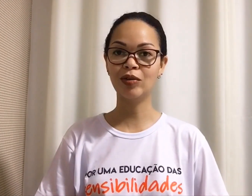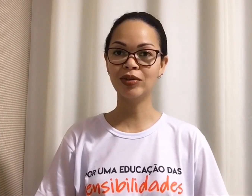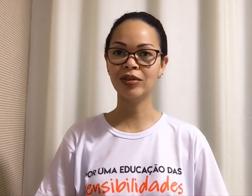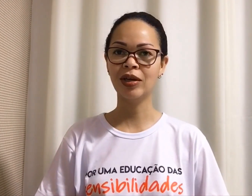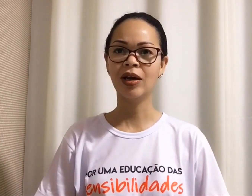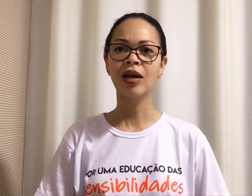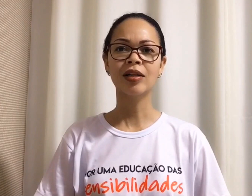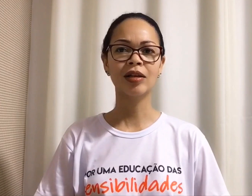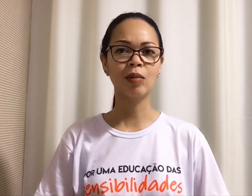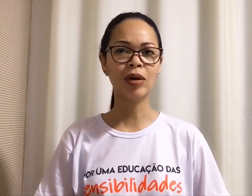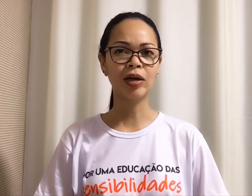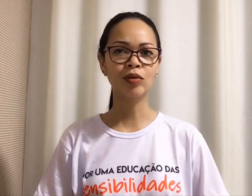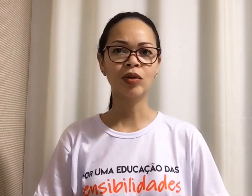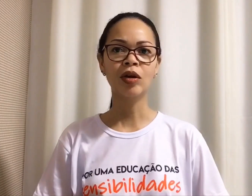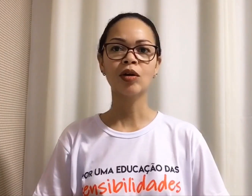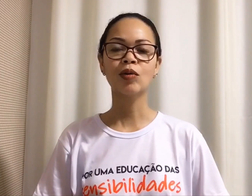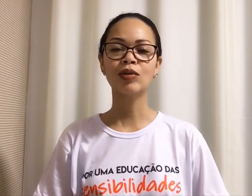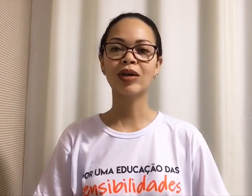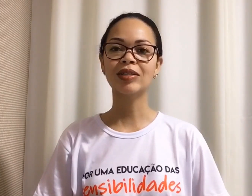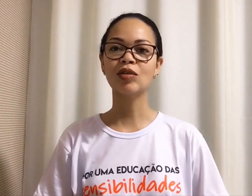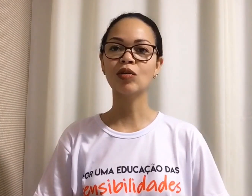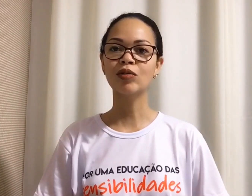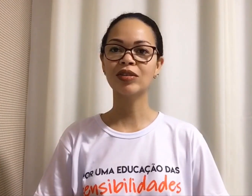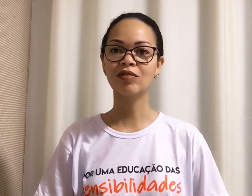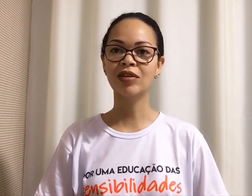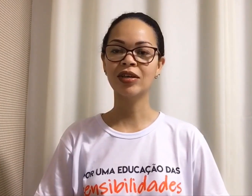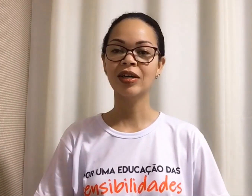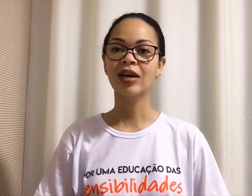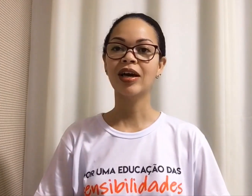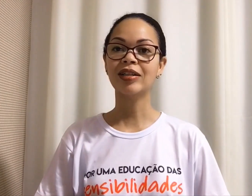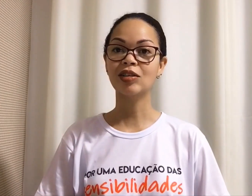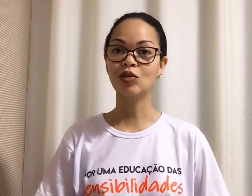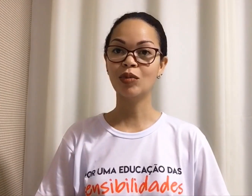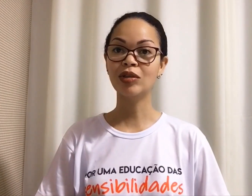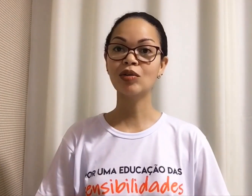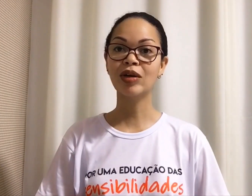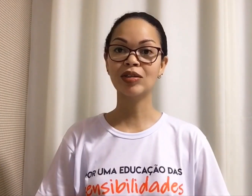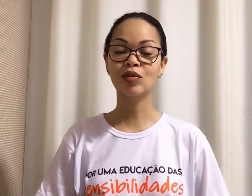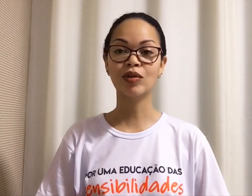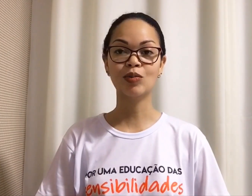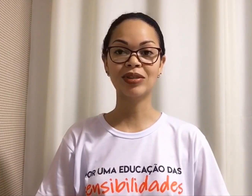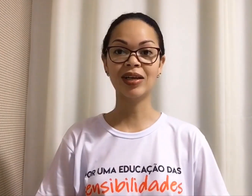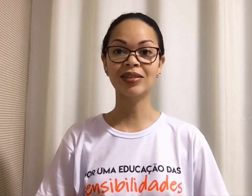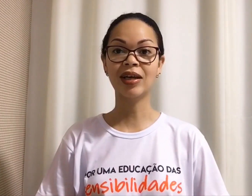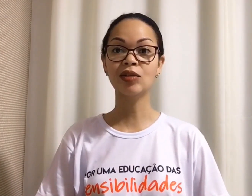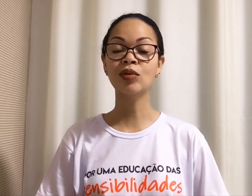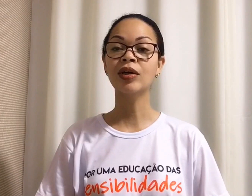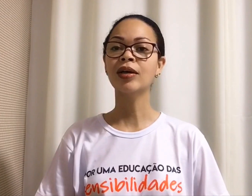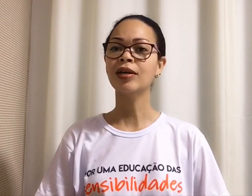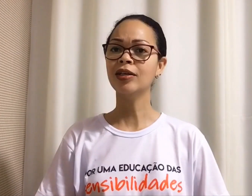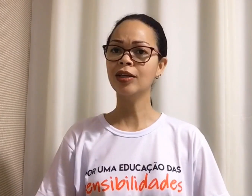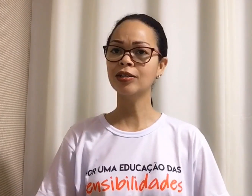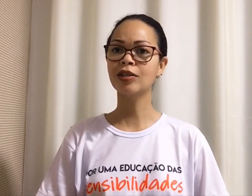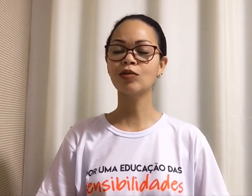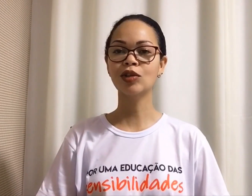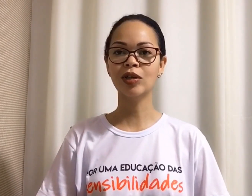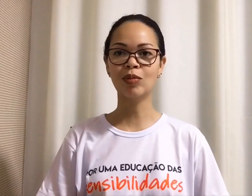Ilhéus, trabalho com Educação Inclusiva, Atendimento Educacional Especializado e Ensino de